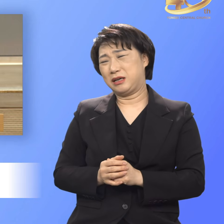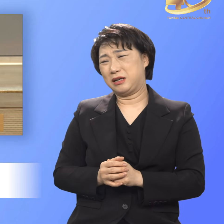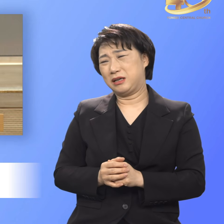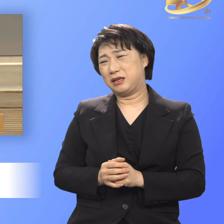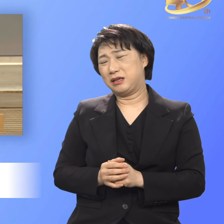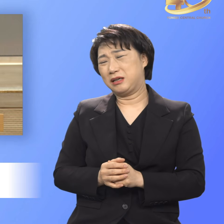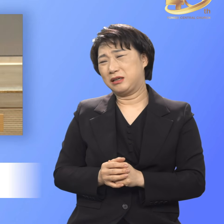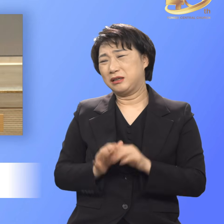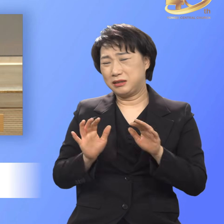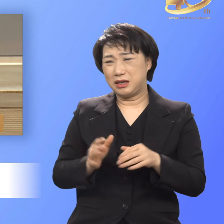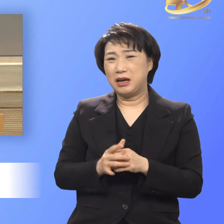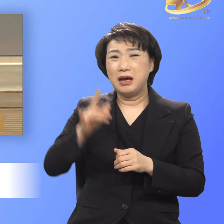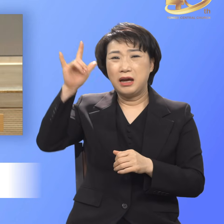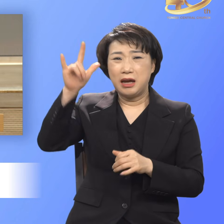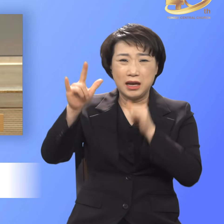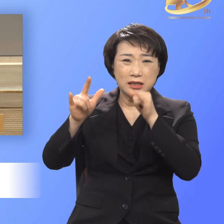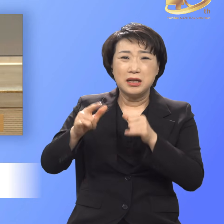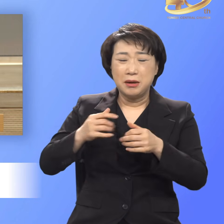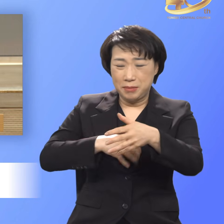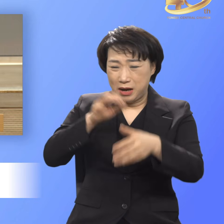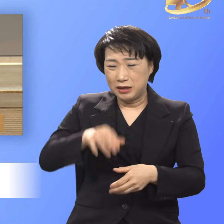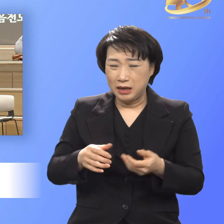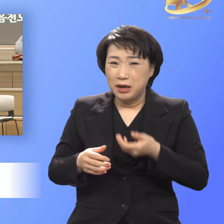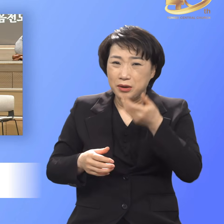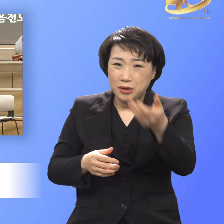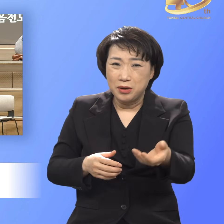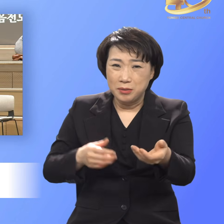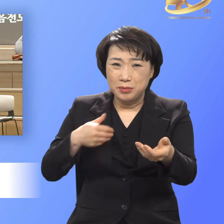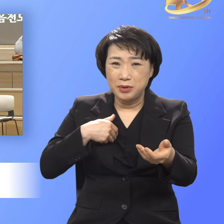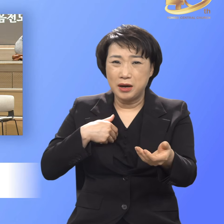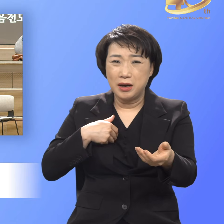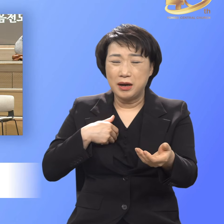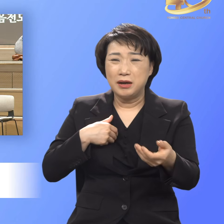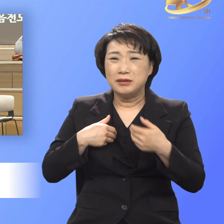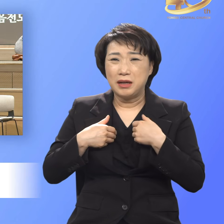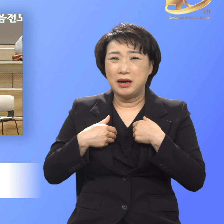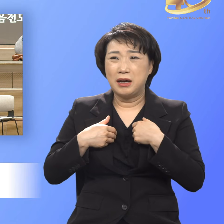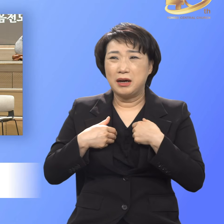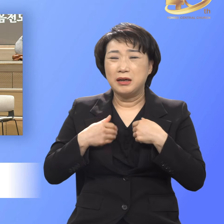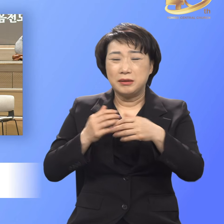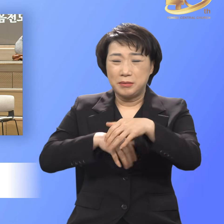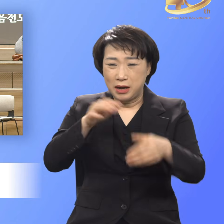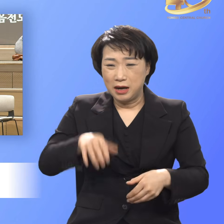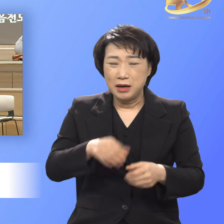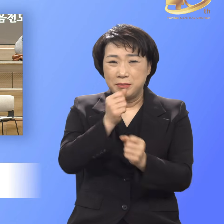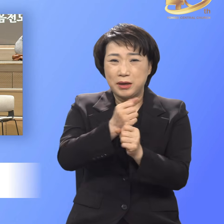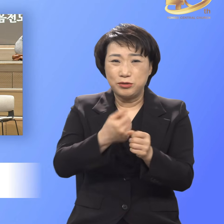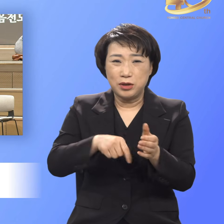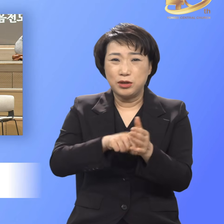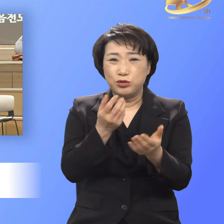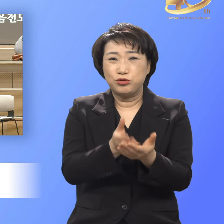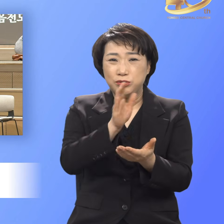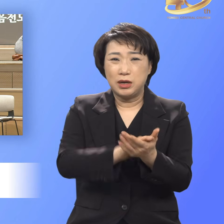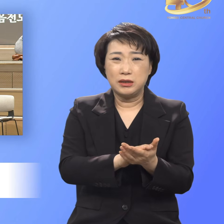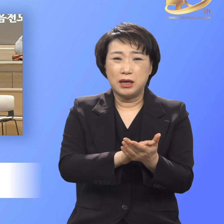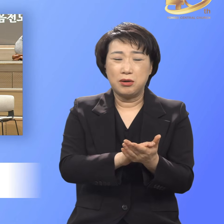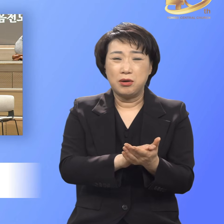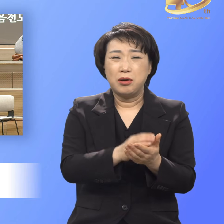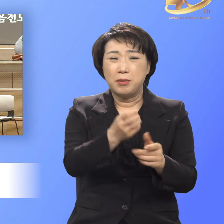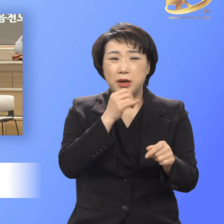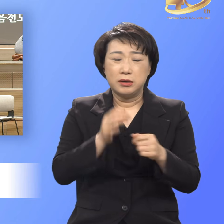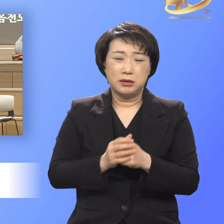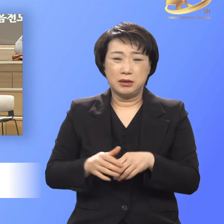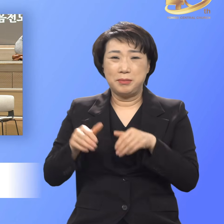그리고 햇빛 들어오는데 방을 만들어. 내 방을 만든다고 수리를 해. 그래서 내 해리 보고 그랬지.